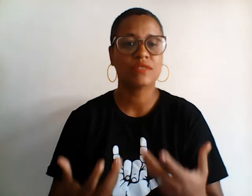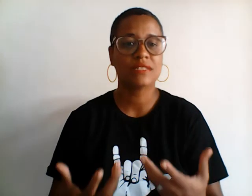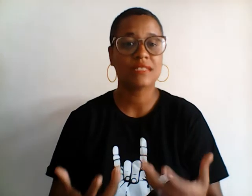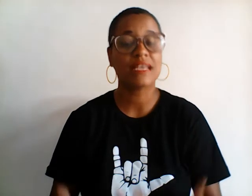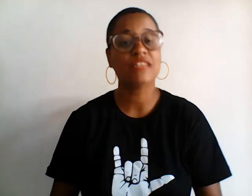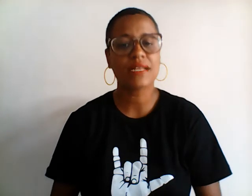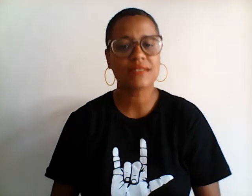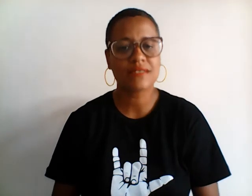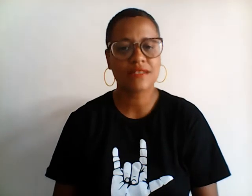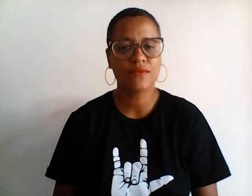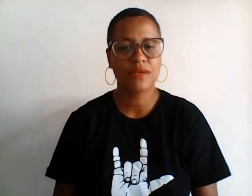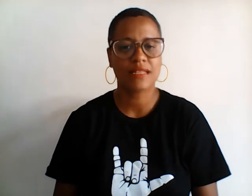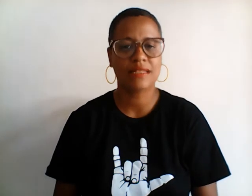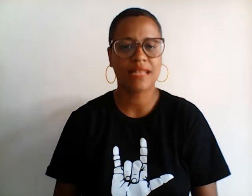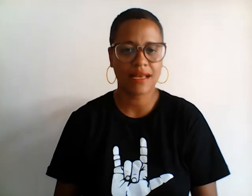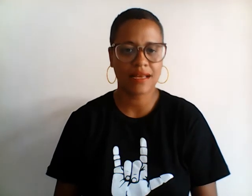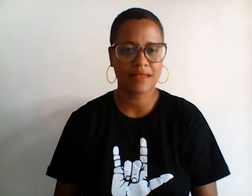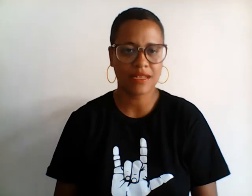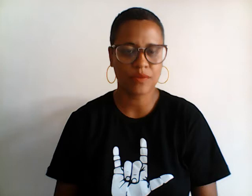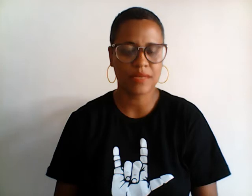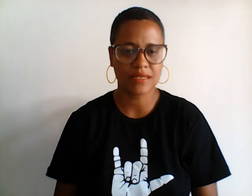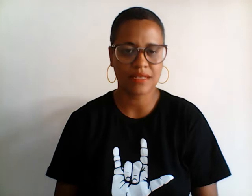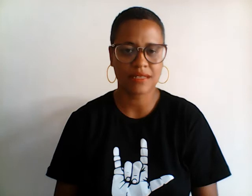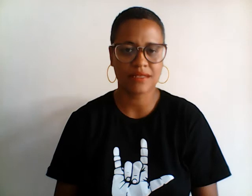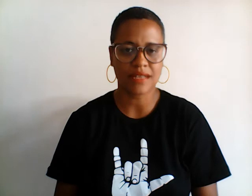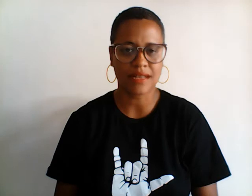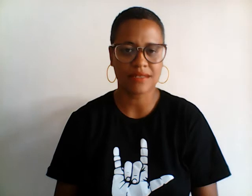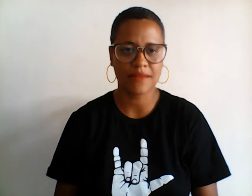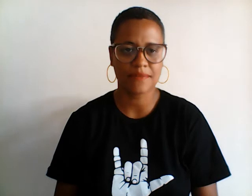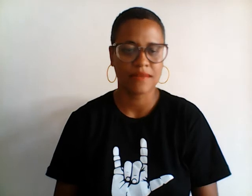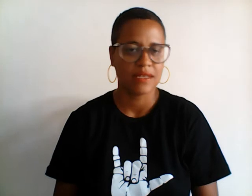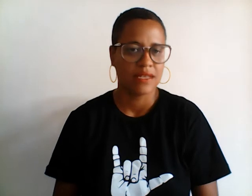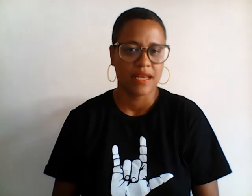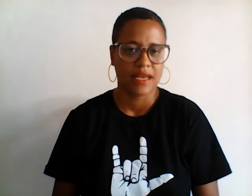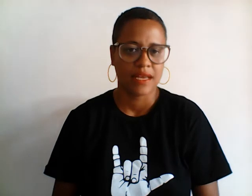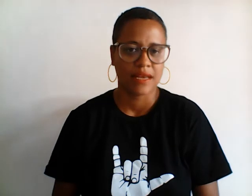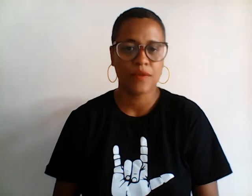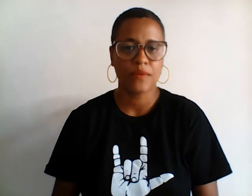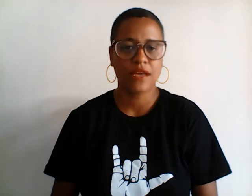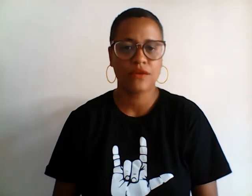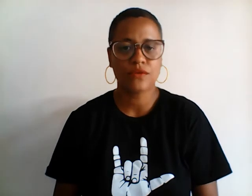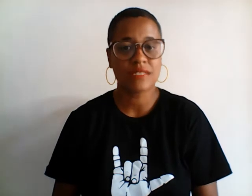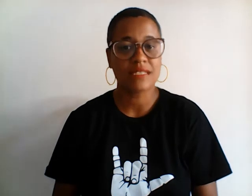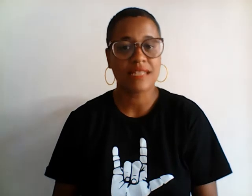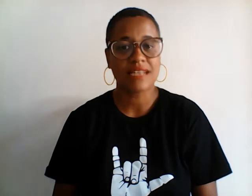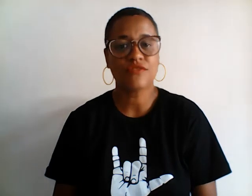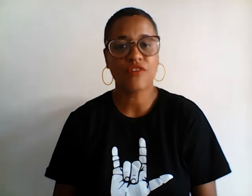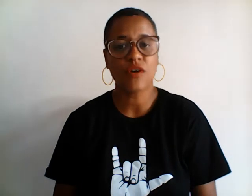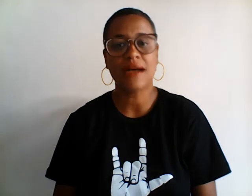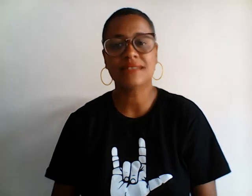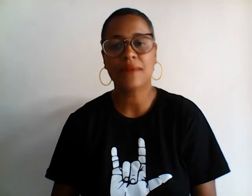assim, a expressão da língua brasileira de sinais, né? Primeiro, os sinais são formados a partir